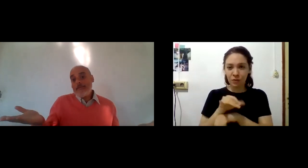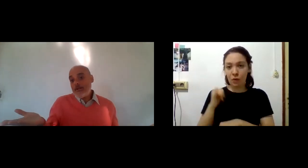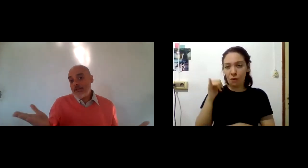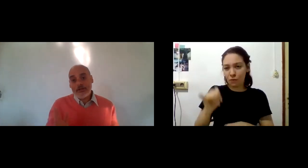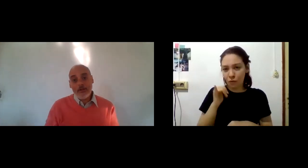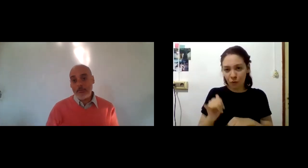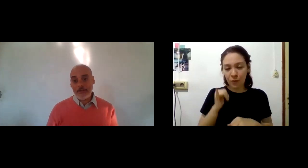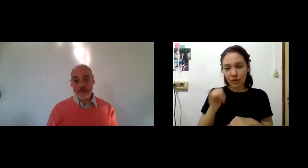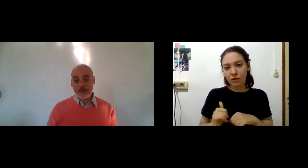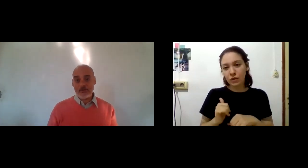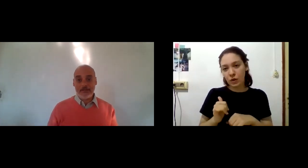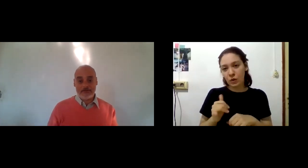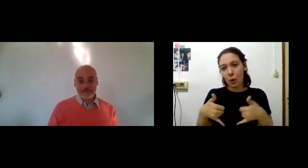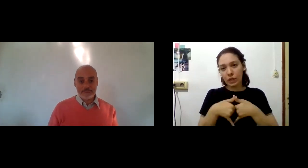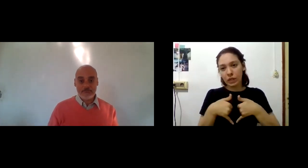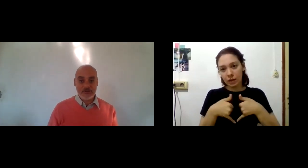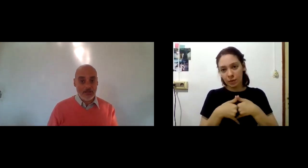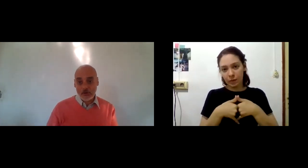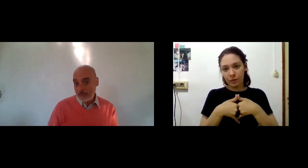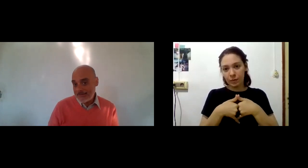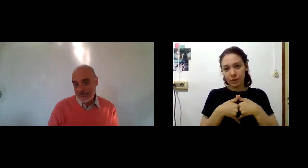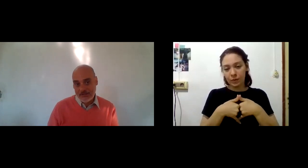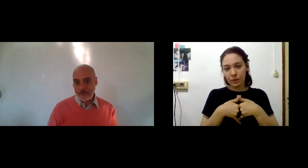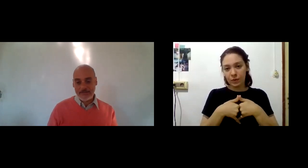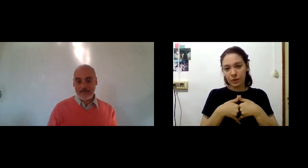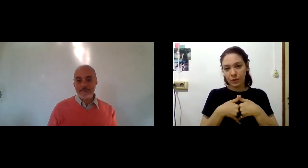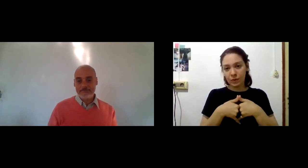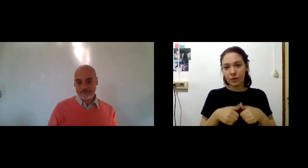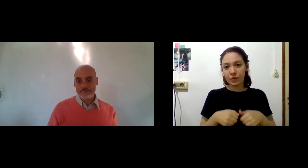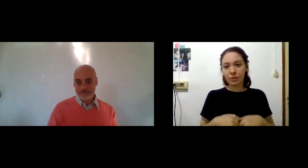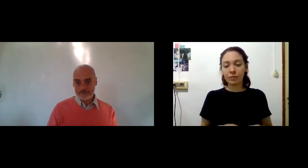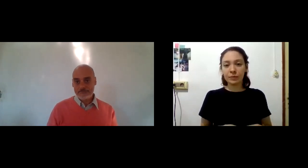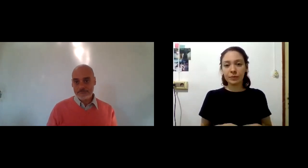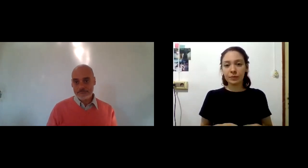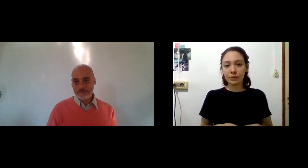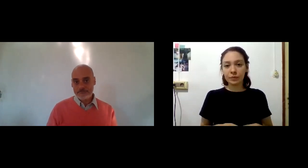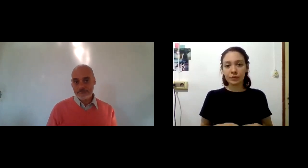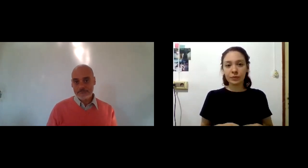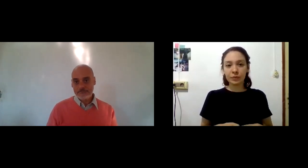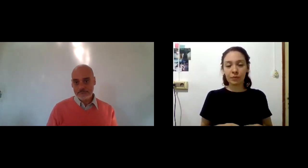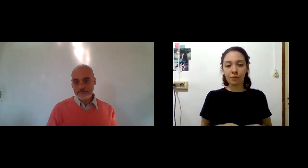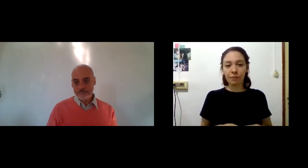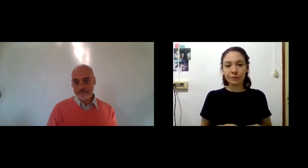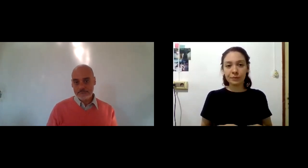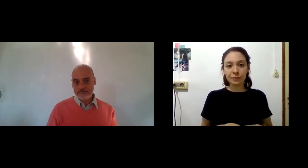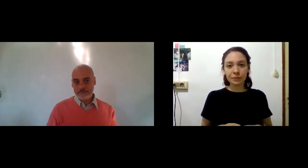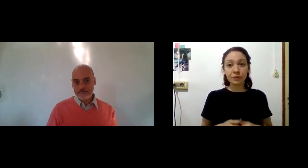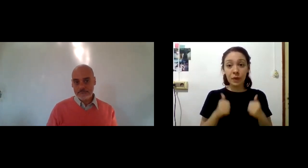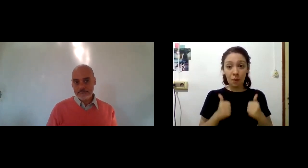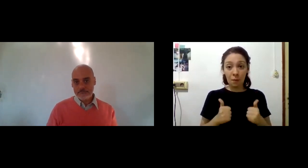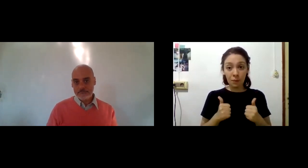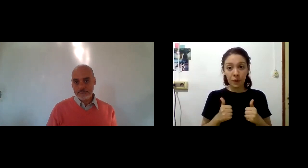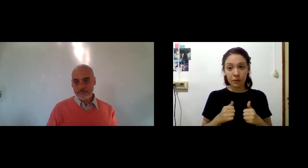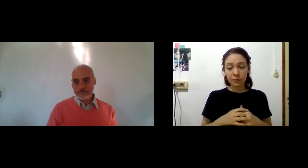que no recibieron ese correo es porque no tengo el correo. Si no, a todo el más, o sea, se lo mandé. Bárbaro. Supongamos que están